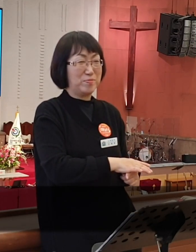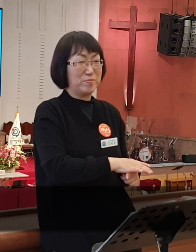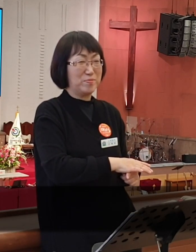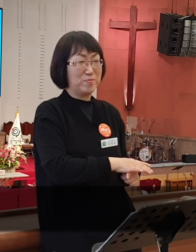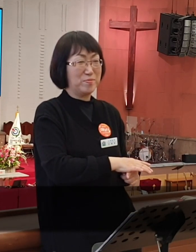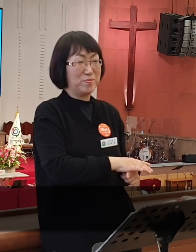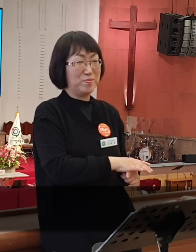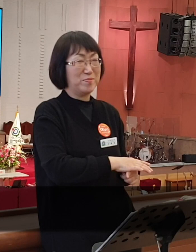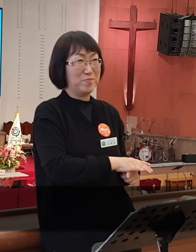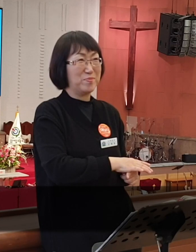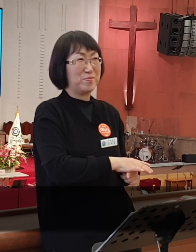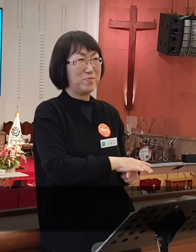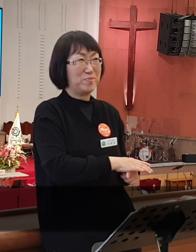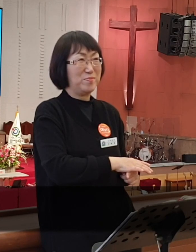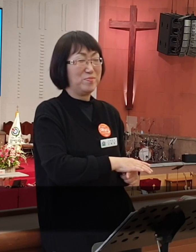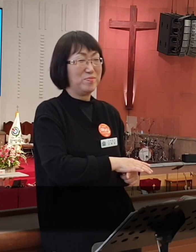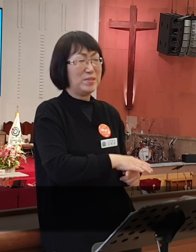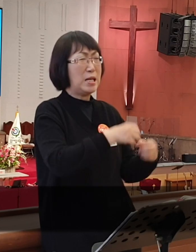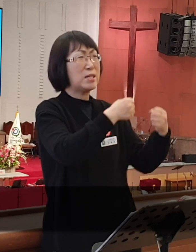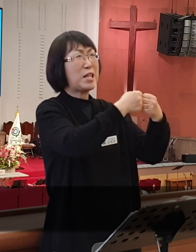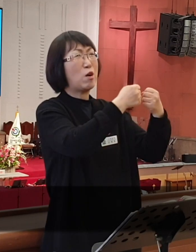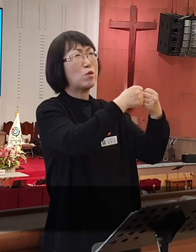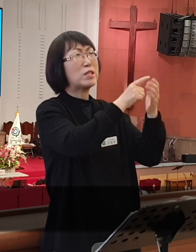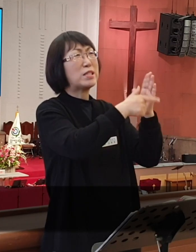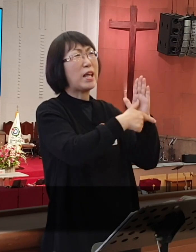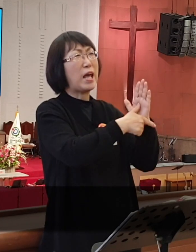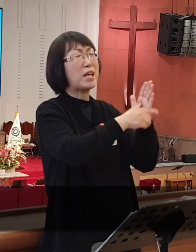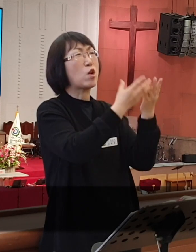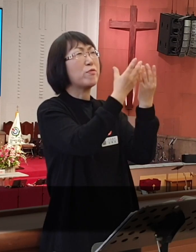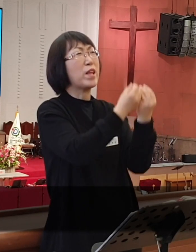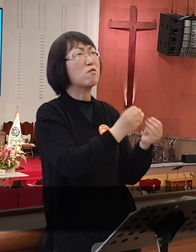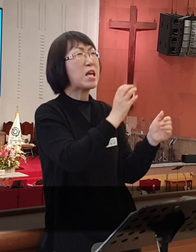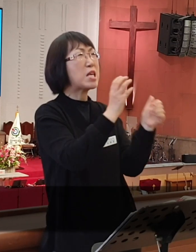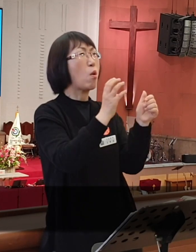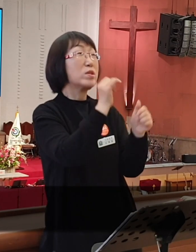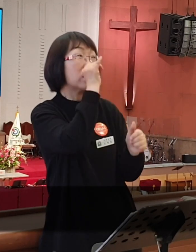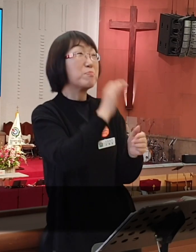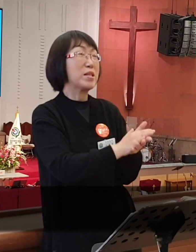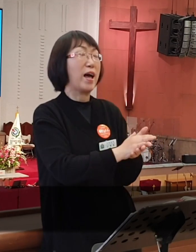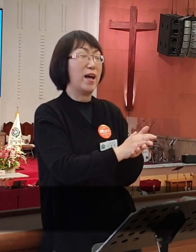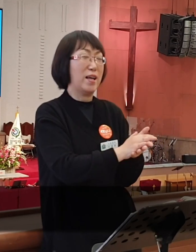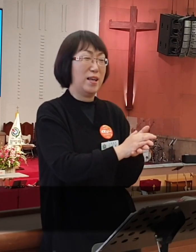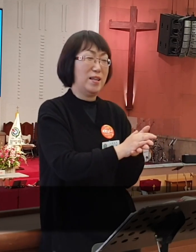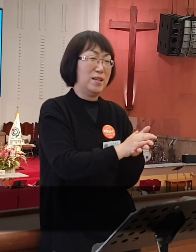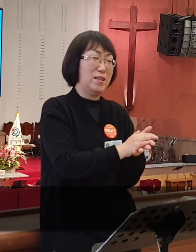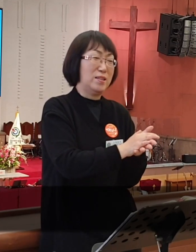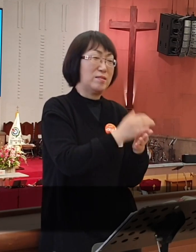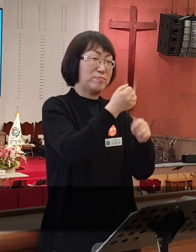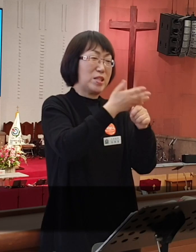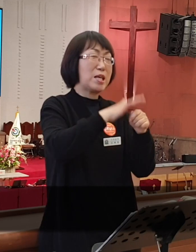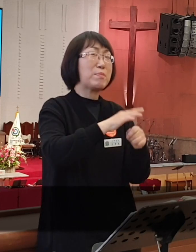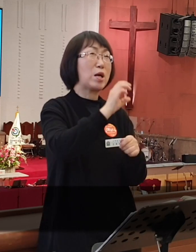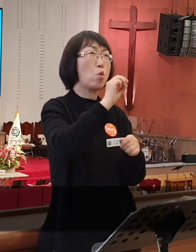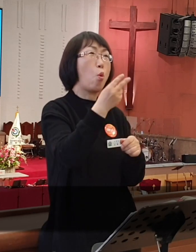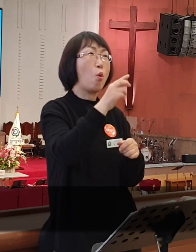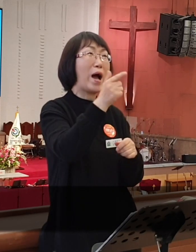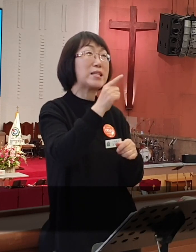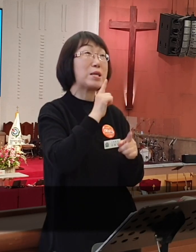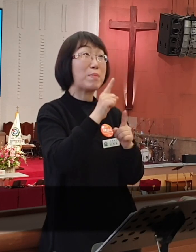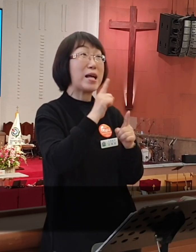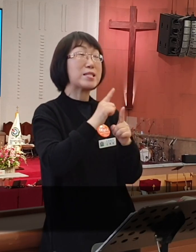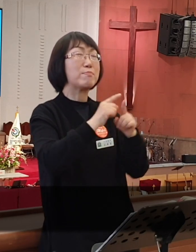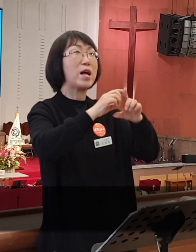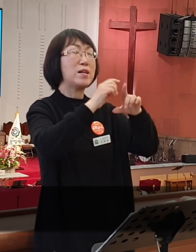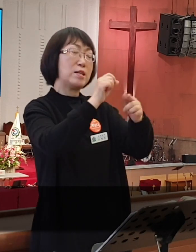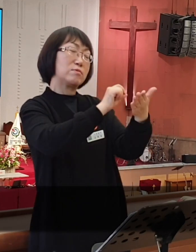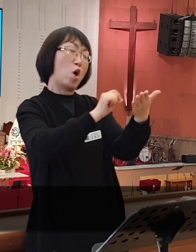우리가 니들보다 훨씬 더 나아. 싸울 때 이 본문이 많이 사용이 되었던 것도 사실이에요. 하지만 요한이 이